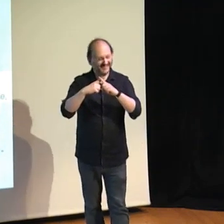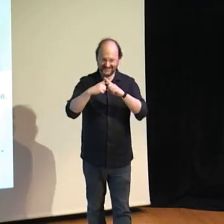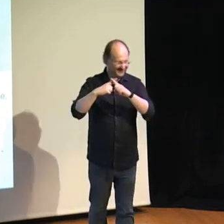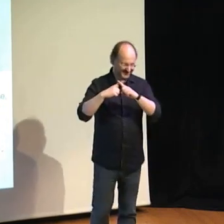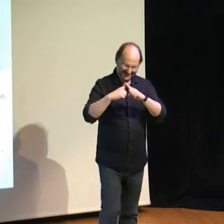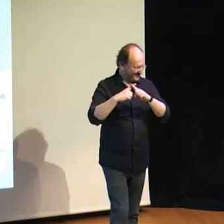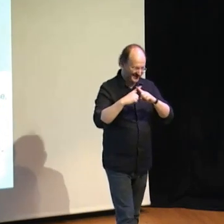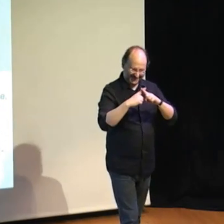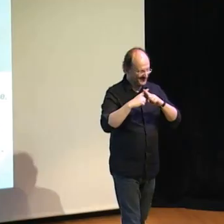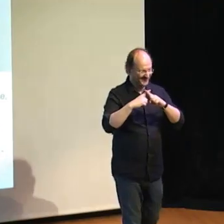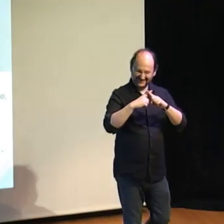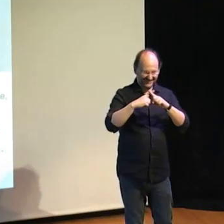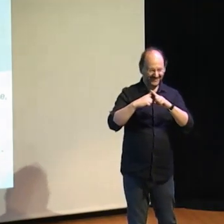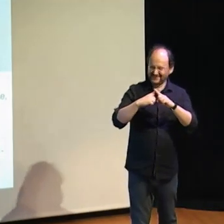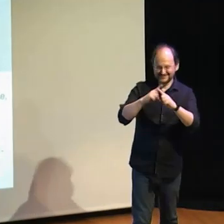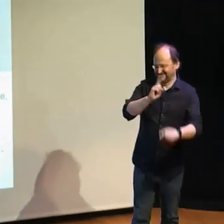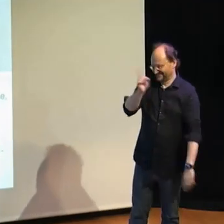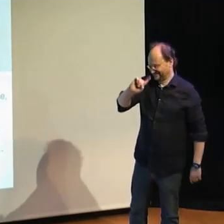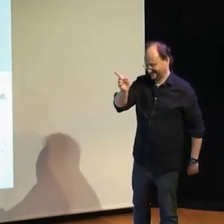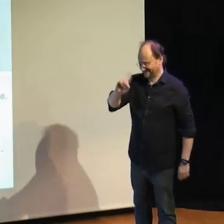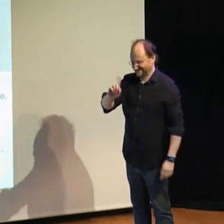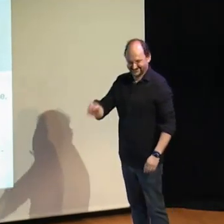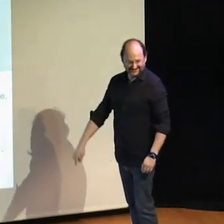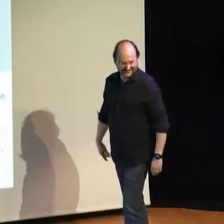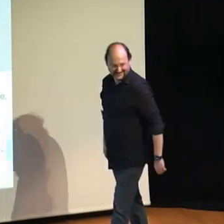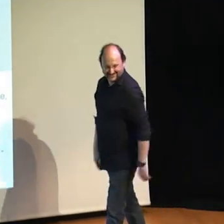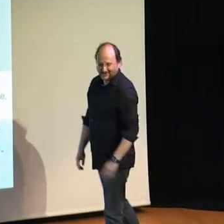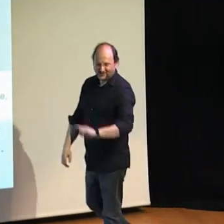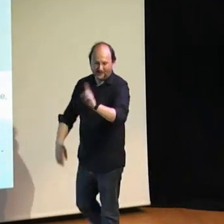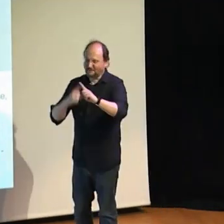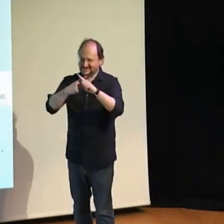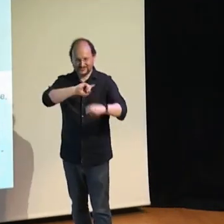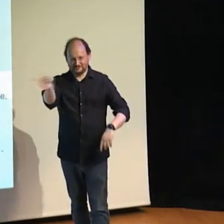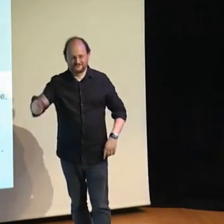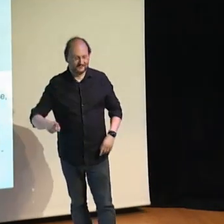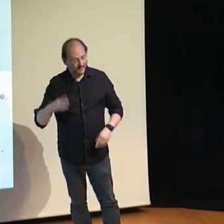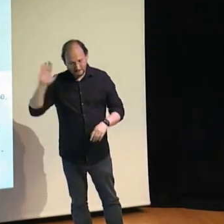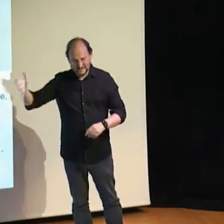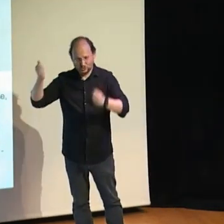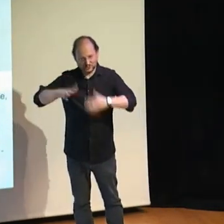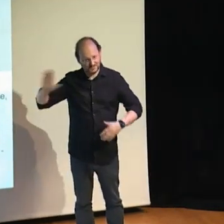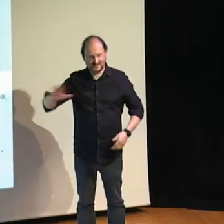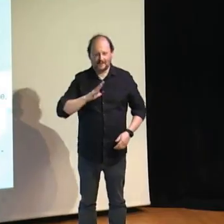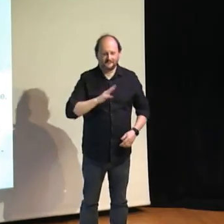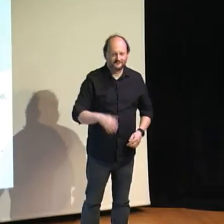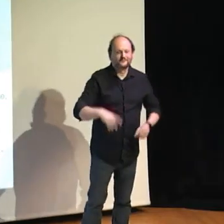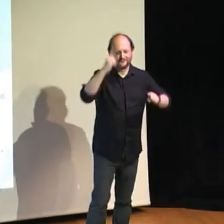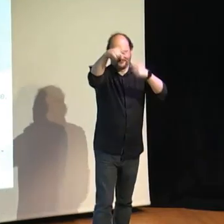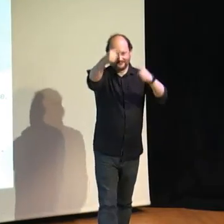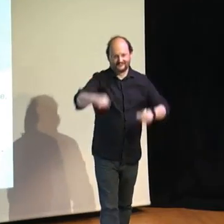Non, pas comme ça. Non, non. Non, non, non, non, non. Non, non, c'est pas ça. Non, non, non, non, non, pas en forme de croix. Non, non, ils avaient vraiment des